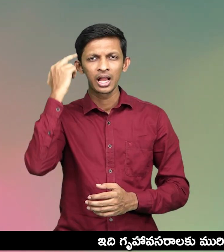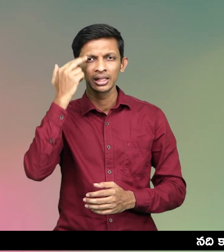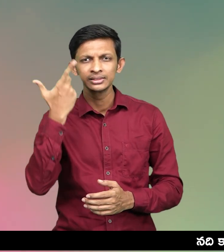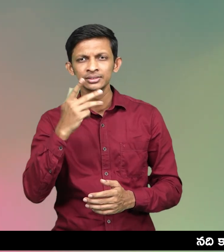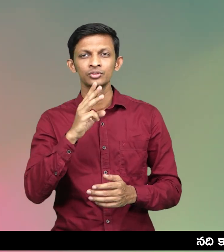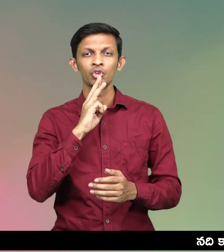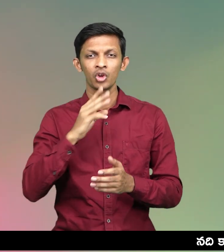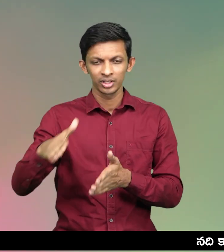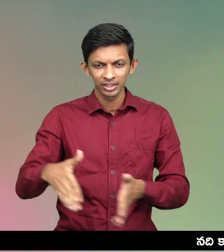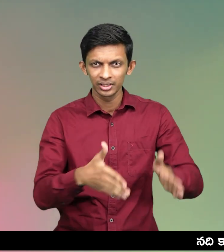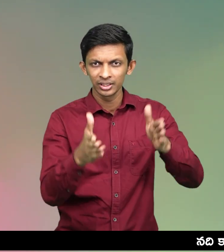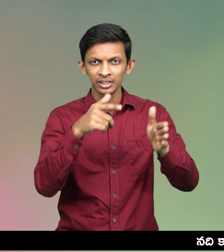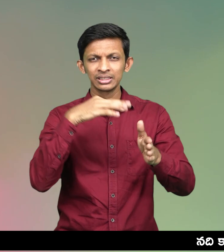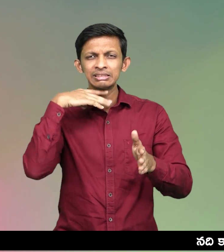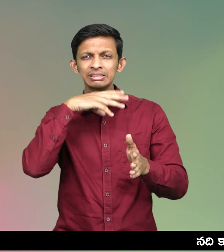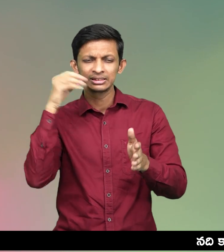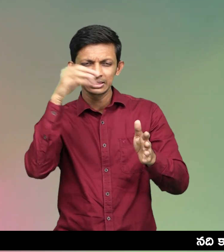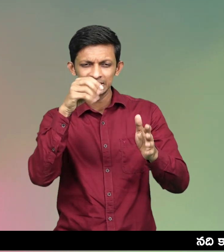నది కాలుష్యానికి కారణాలు: